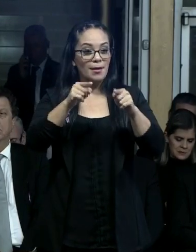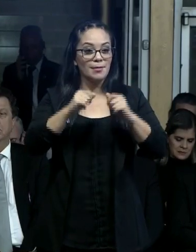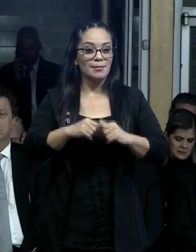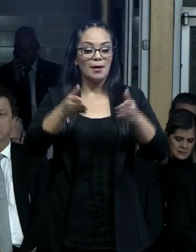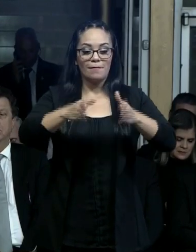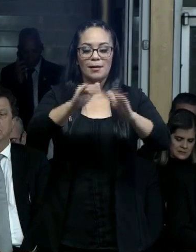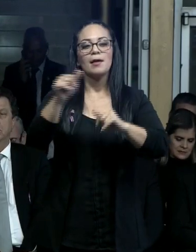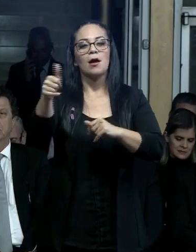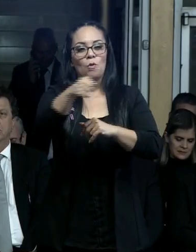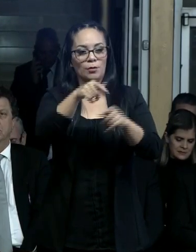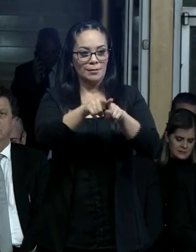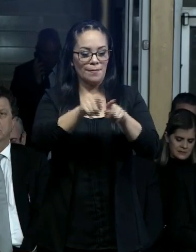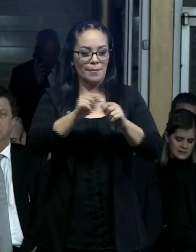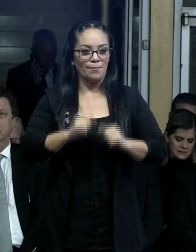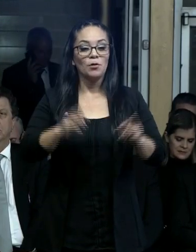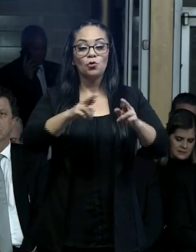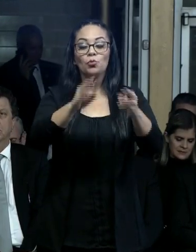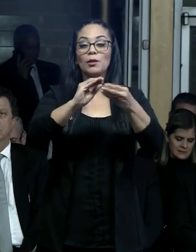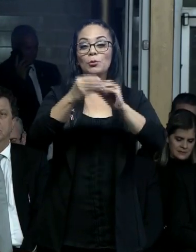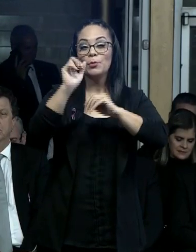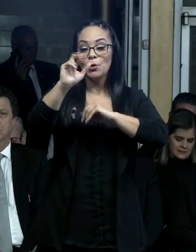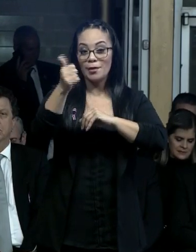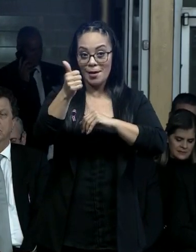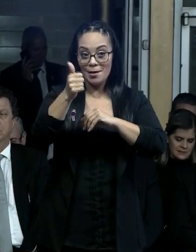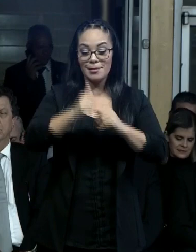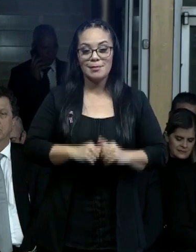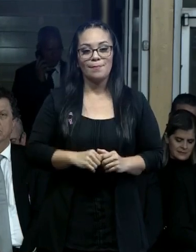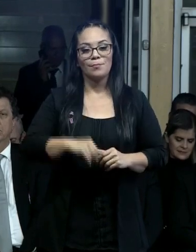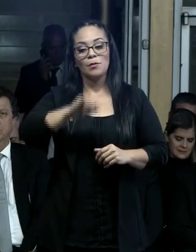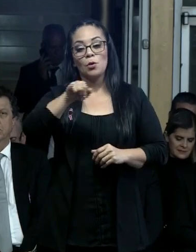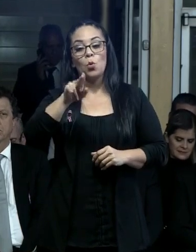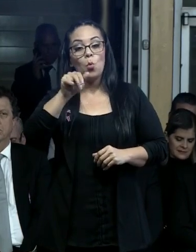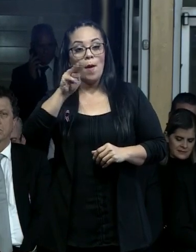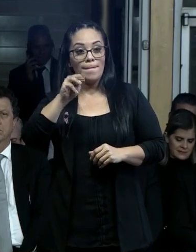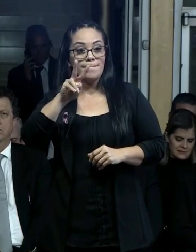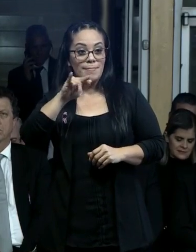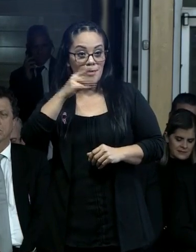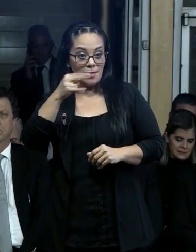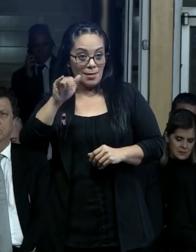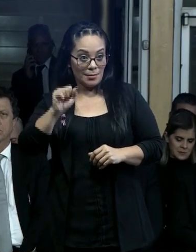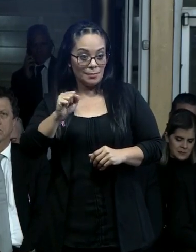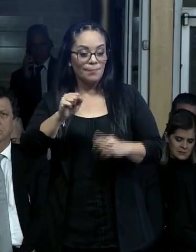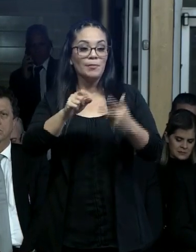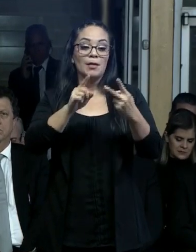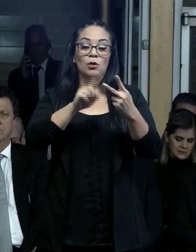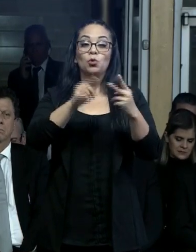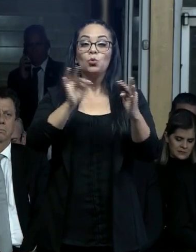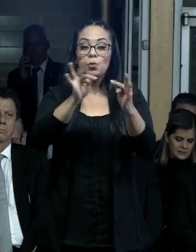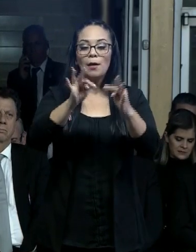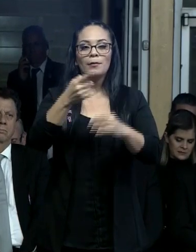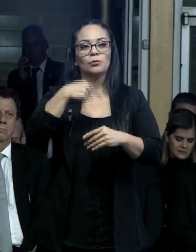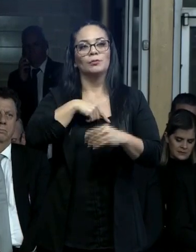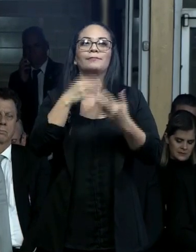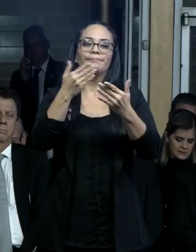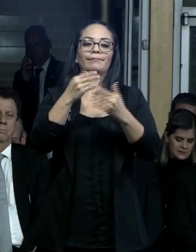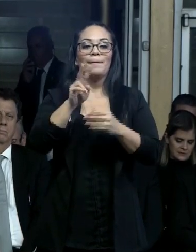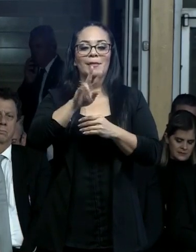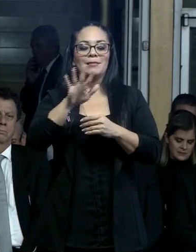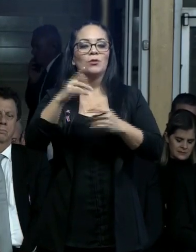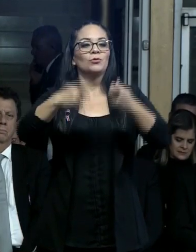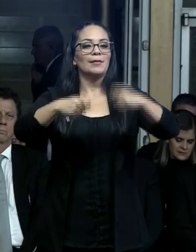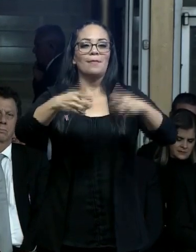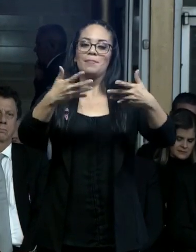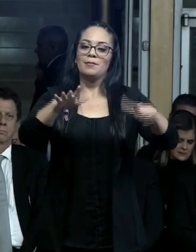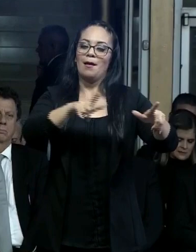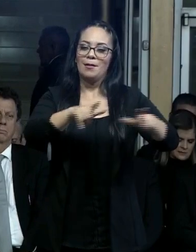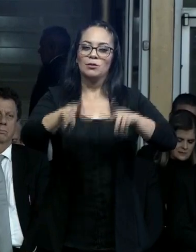otras carreteras. La ruta 10 en Juan Viñas y Turrialba, Dios primero, el 25 de septiembre ya queda en